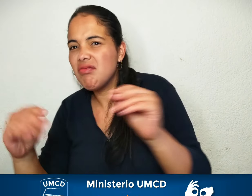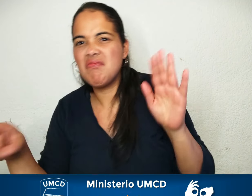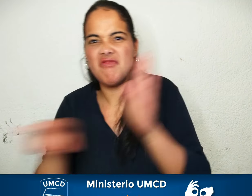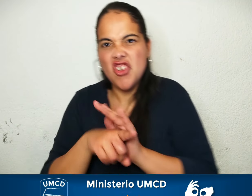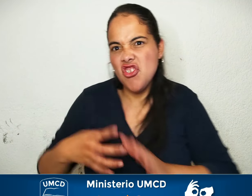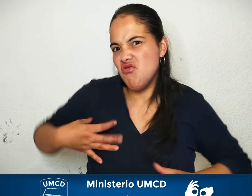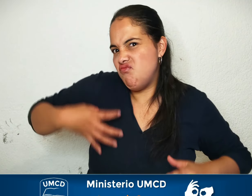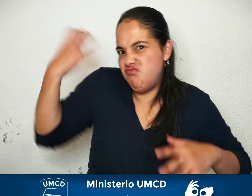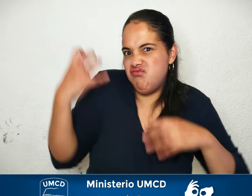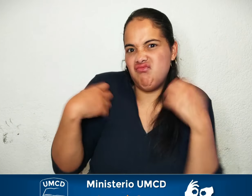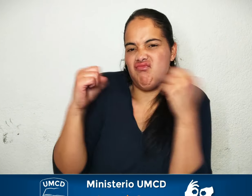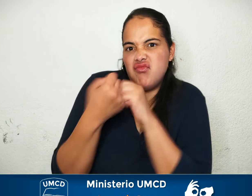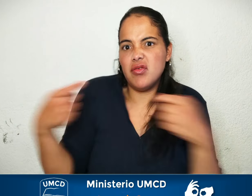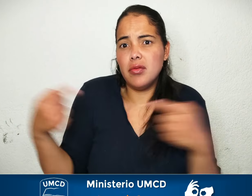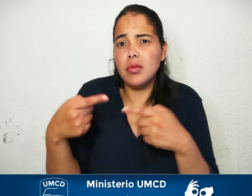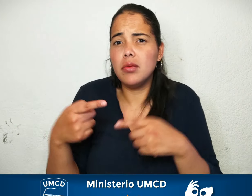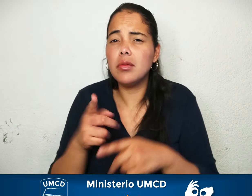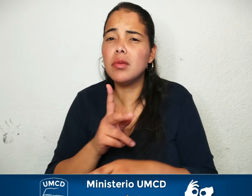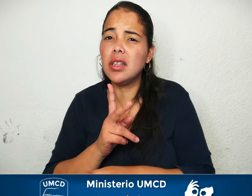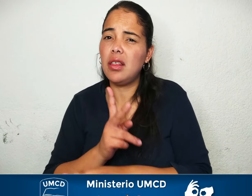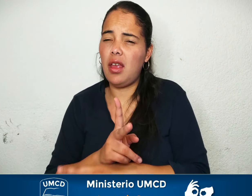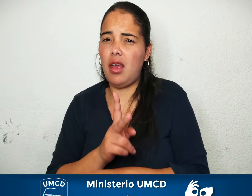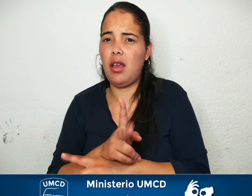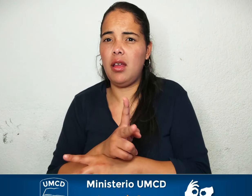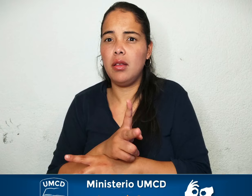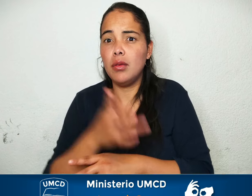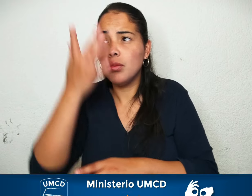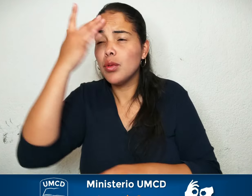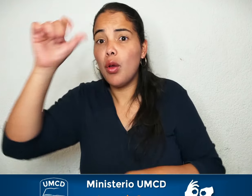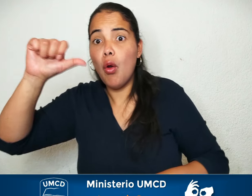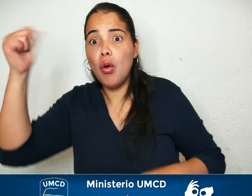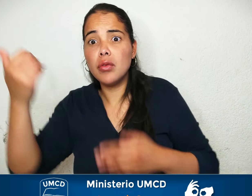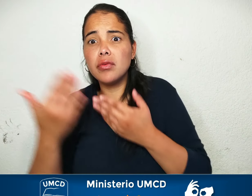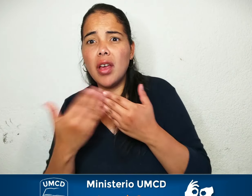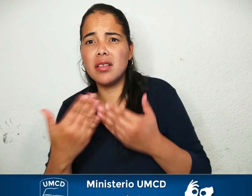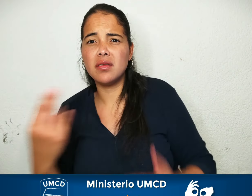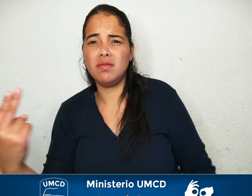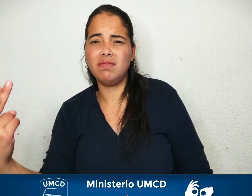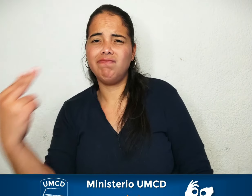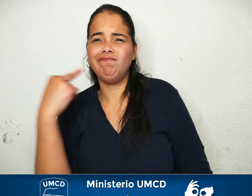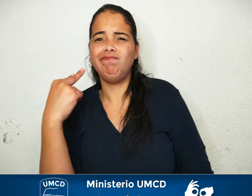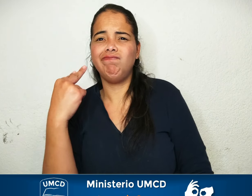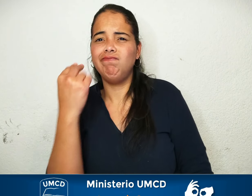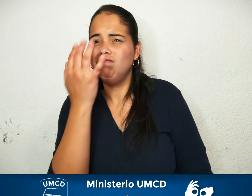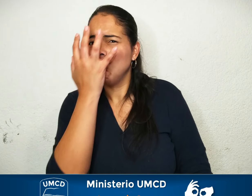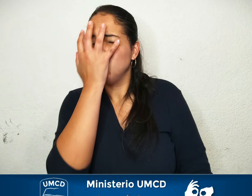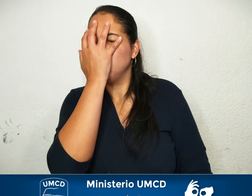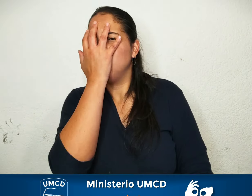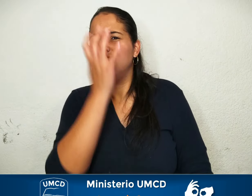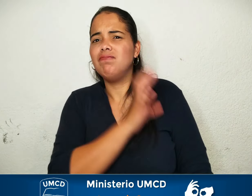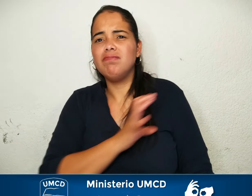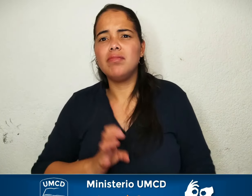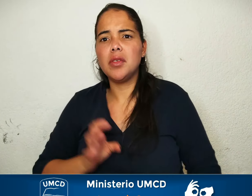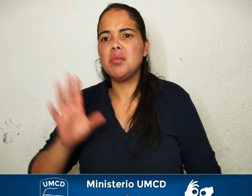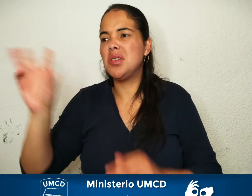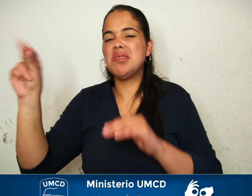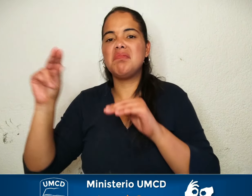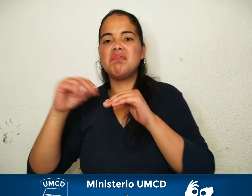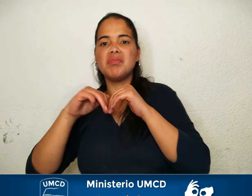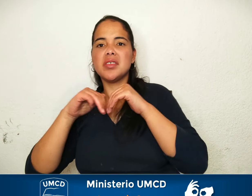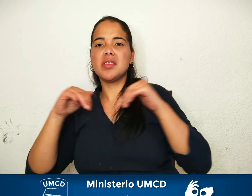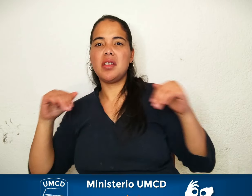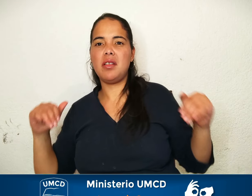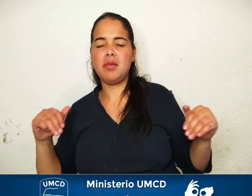Evite ciertas cosas por el bien de aquellos que están creciendo y que si usted actúa mal, pues se